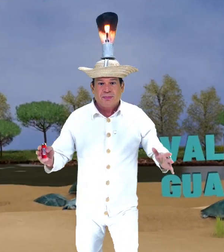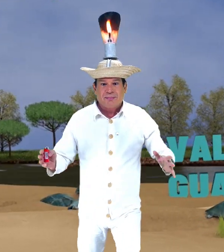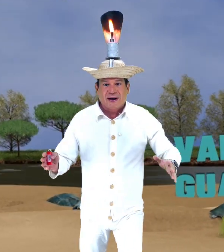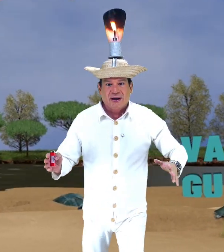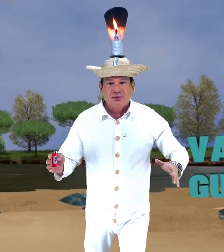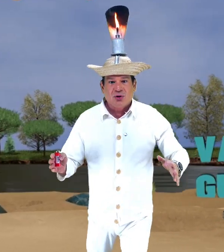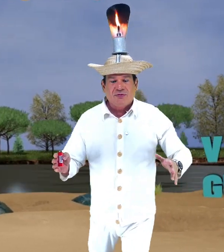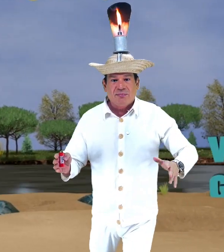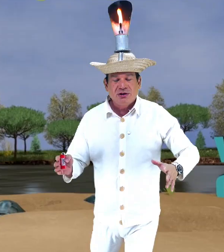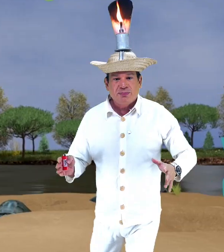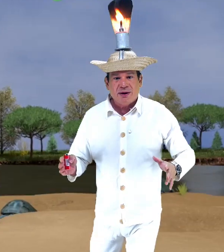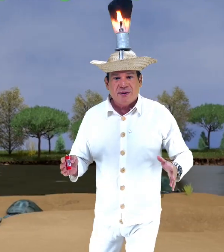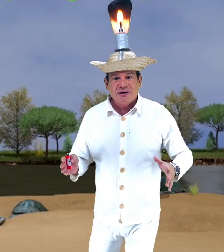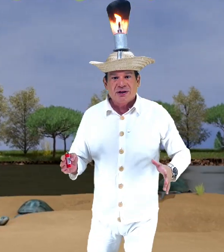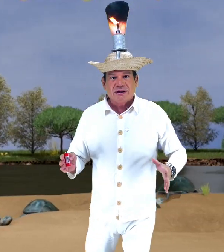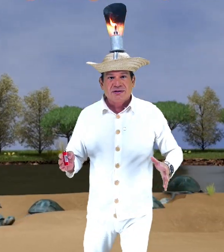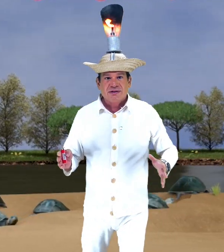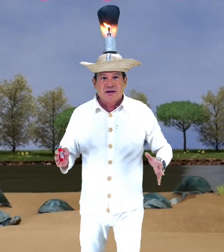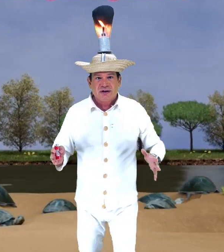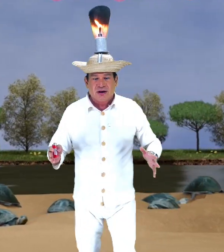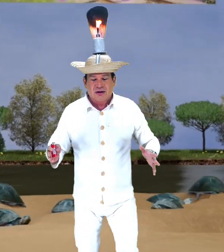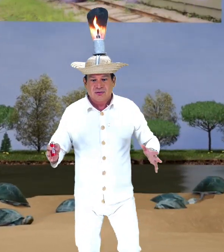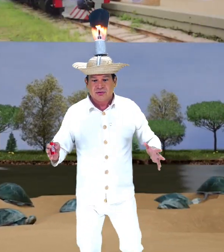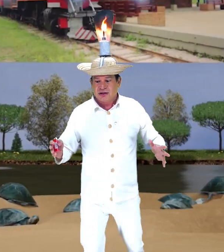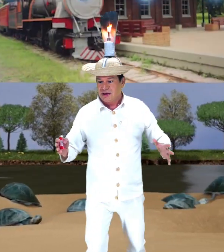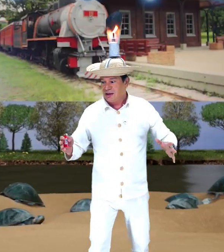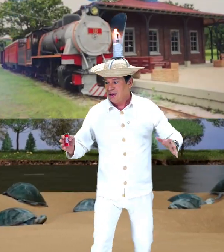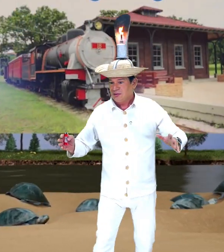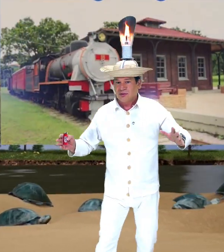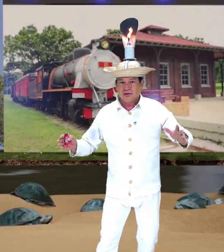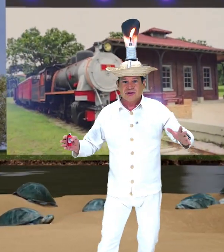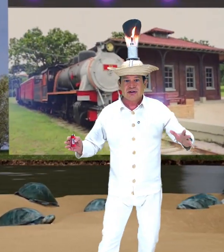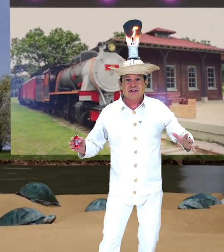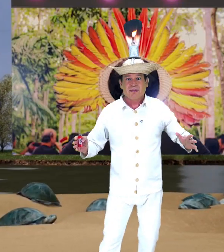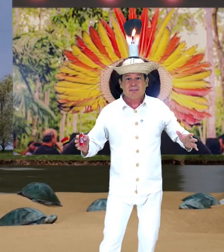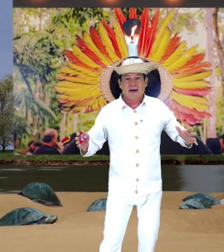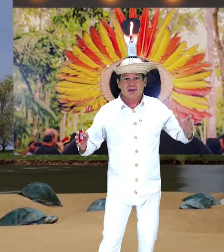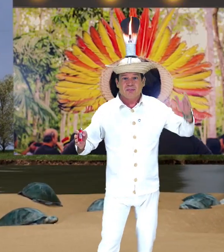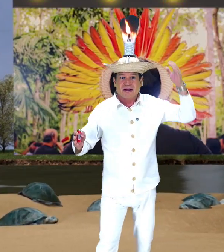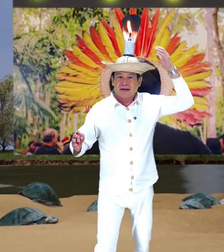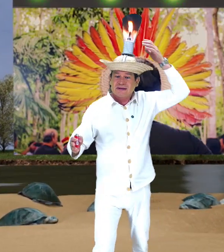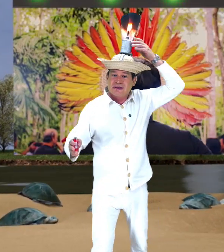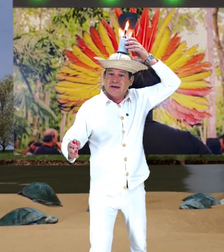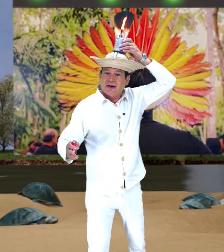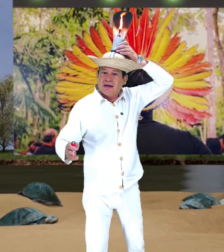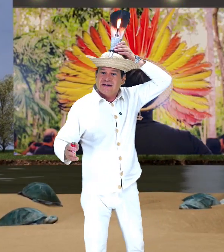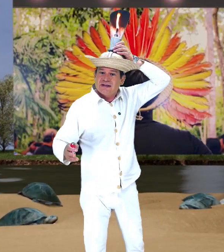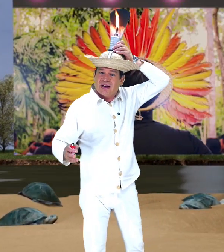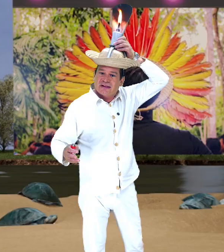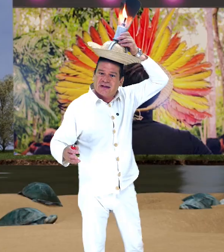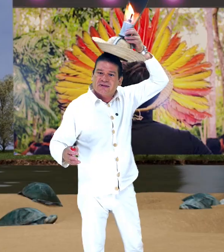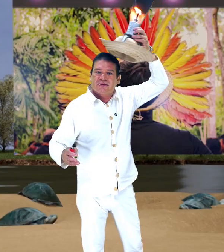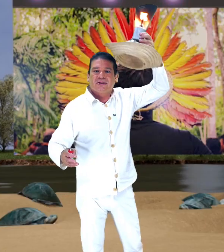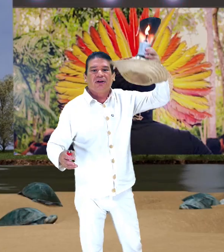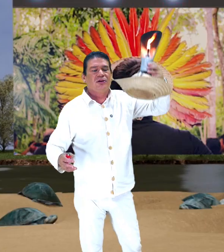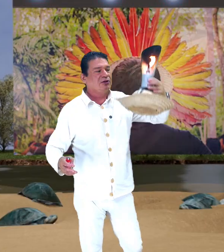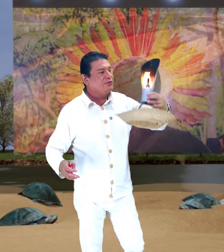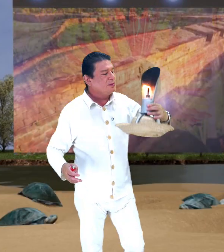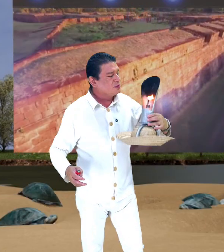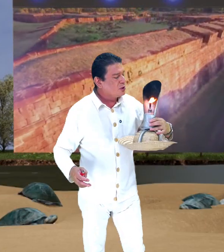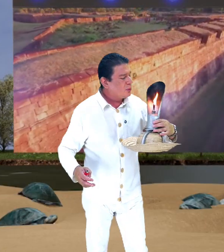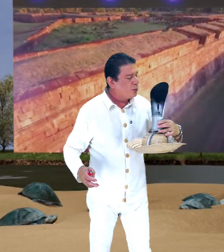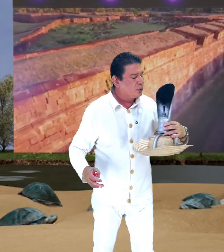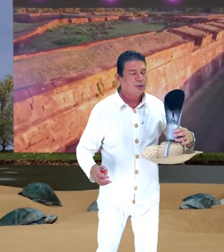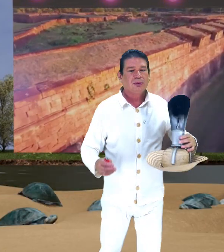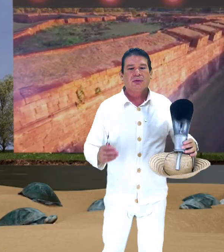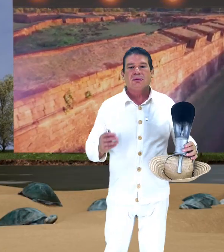Opa, opa, opa, já estou preparado novamente para ir para a estrada de seringa. O seringueiro já está preparado para trazer esse látex.